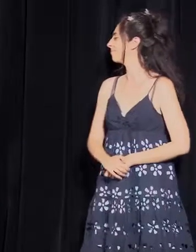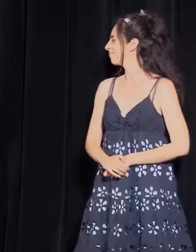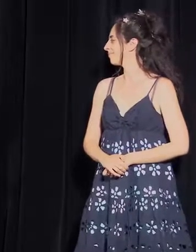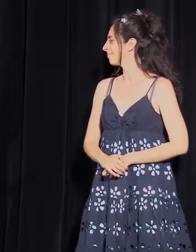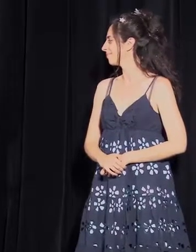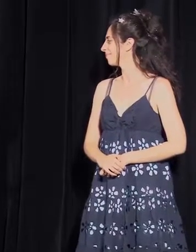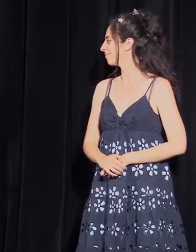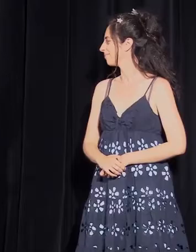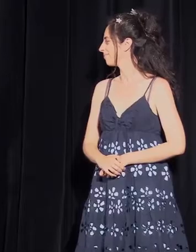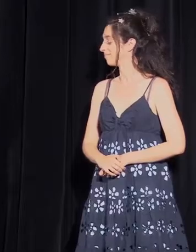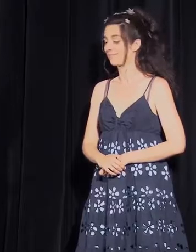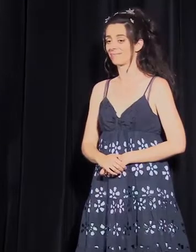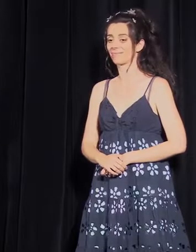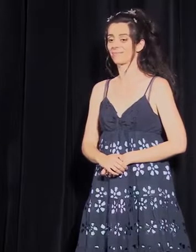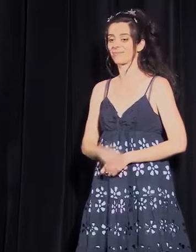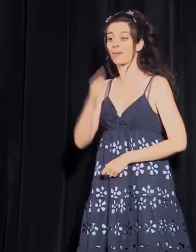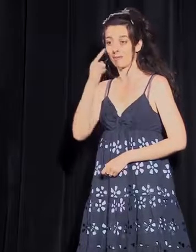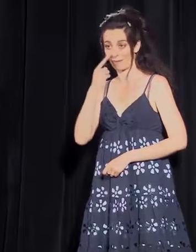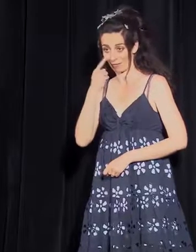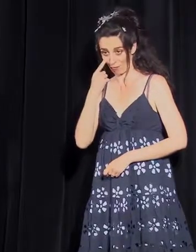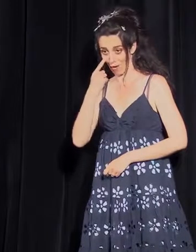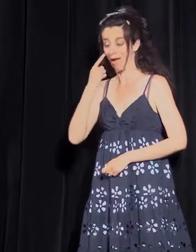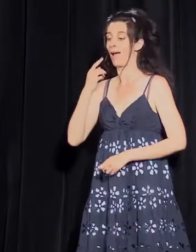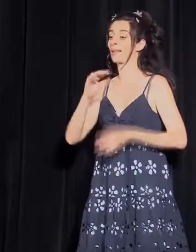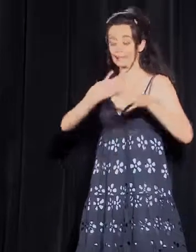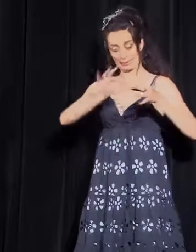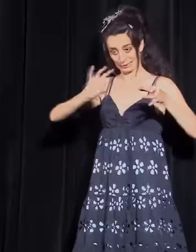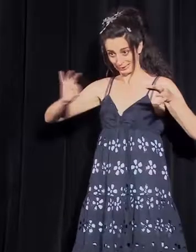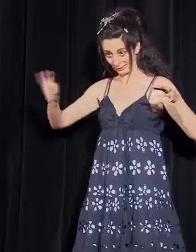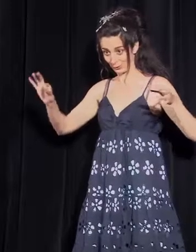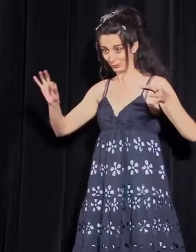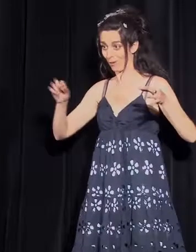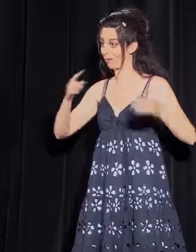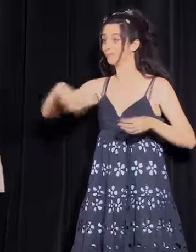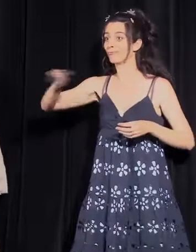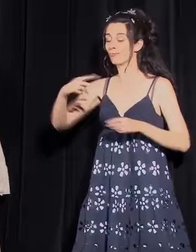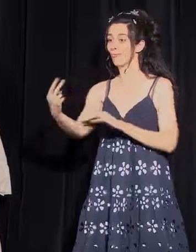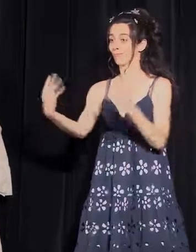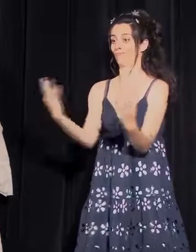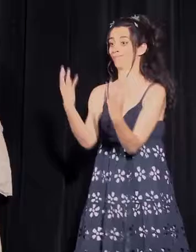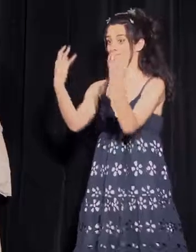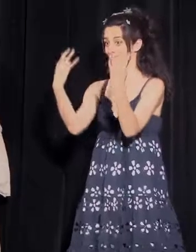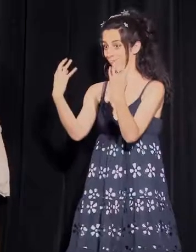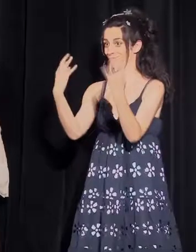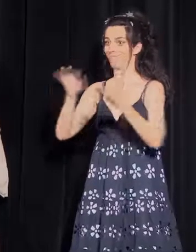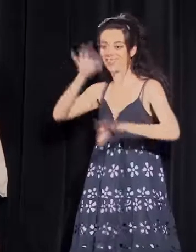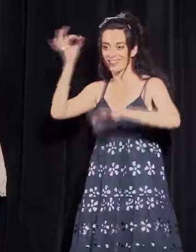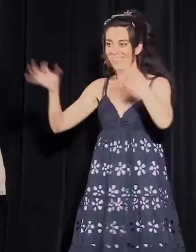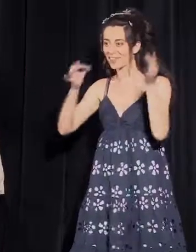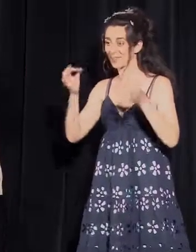Et l'histoire que vous allez découvrir est aussi celle d'une rencontre, une de celles qui embellissent la vie, qui